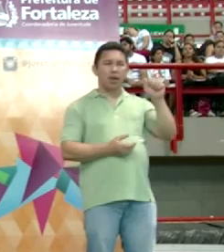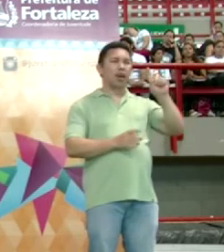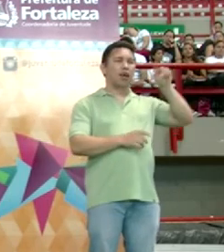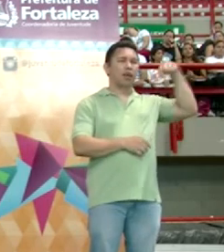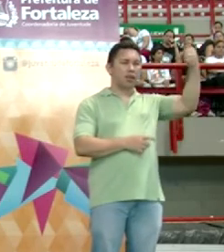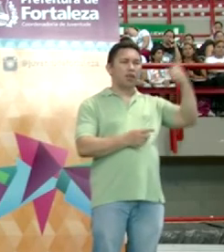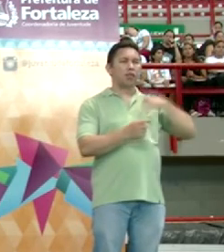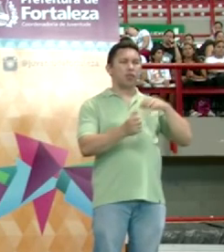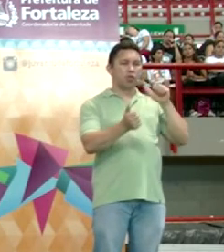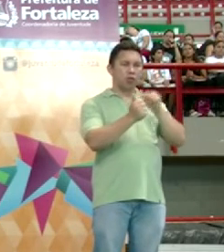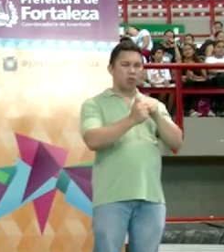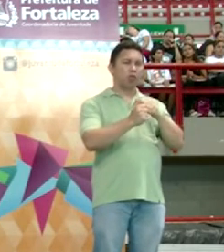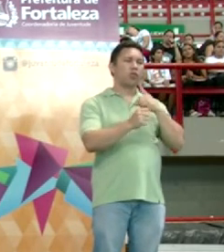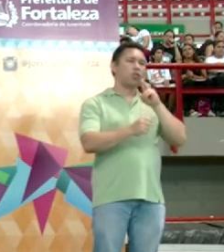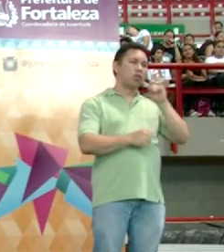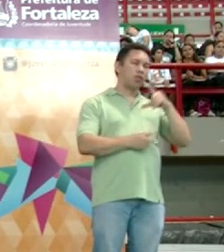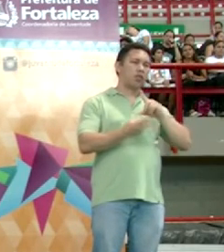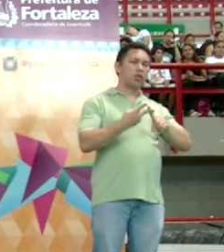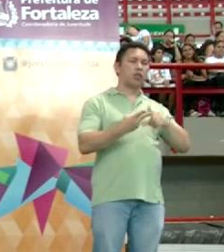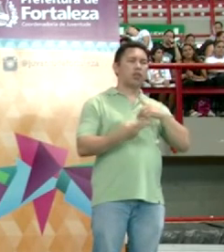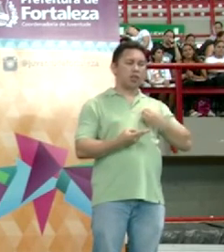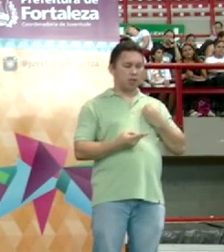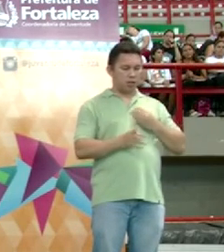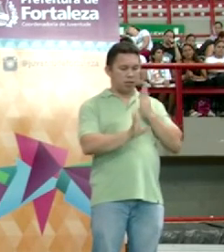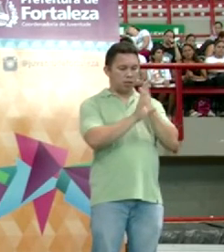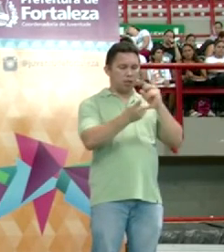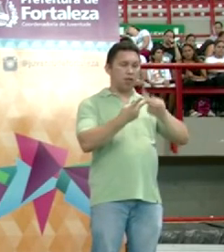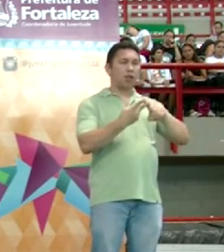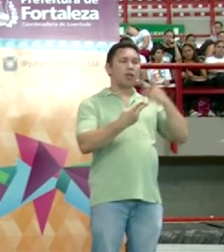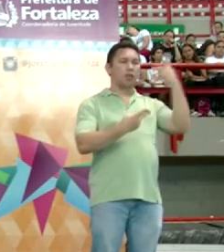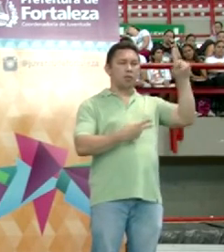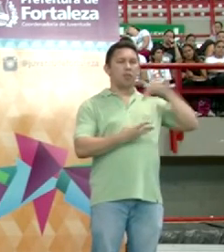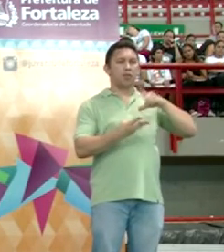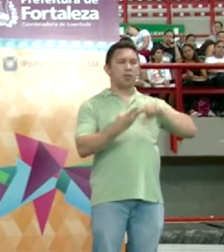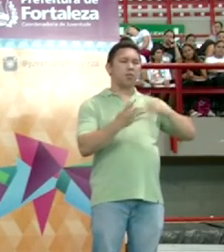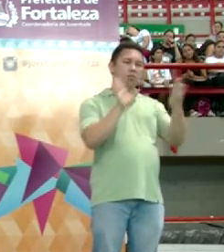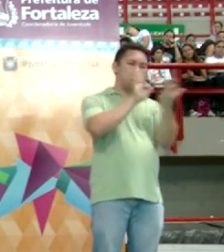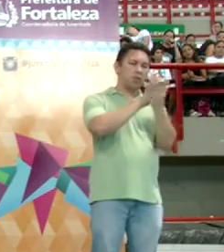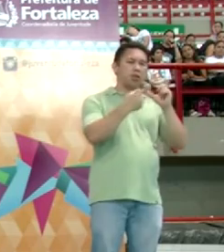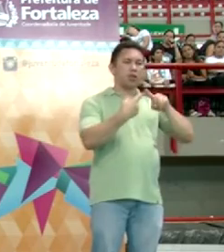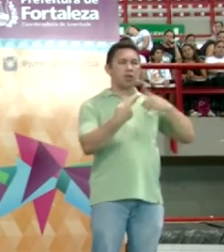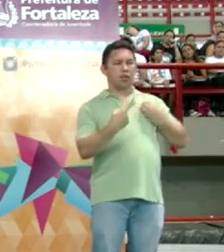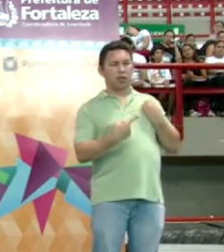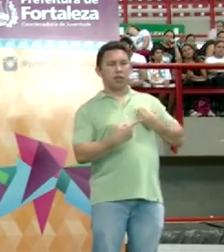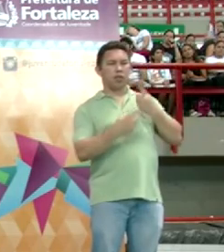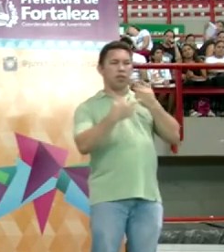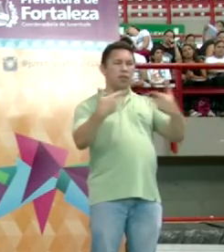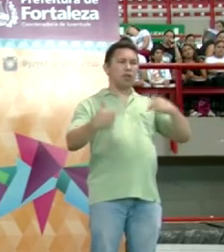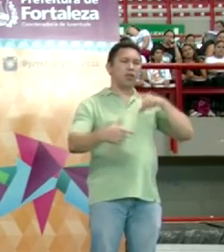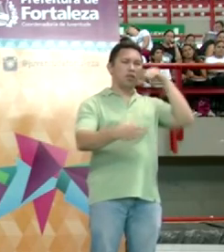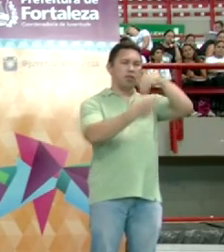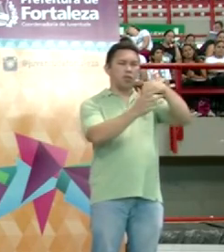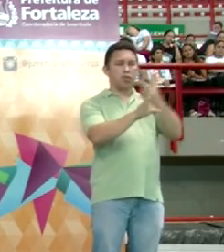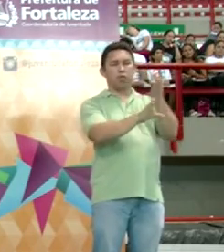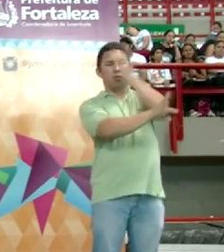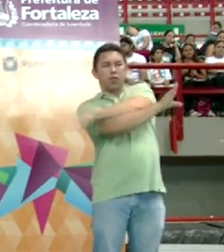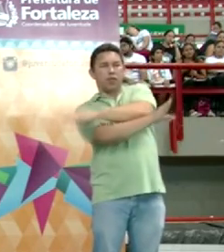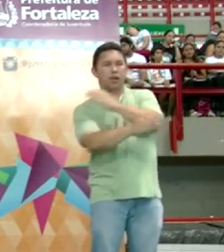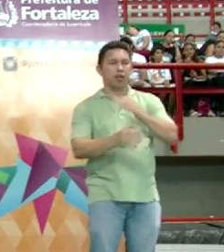após, até, com, contra, de, desde, em, entre, para, perante, por, sem, sob, sobre,